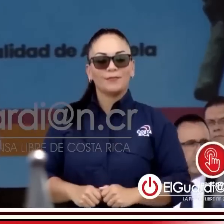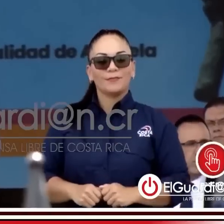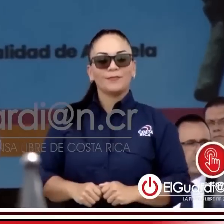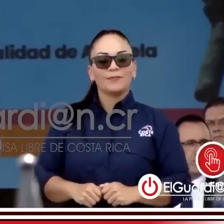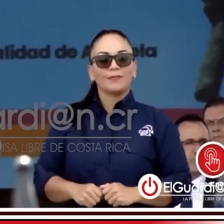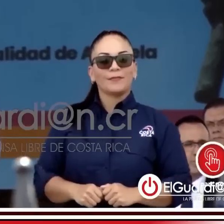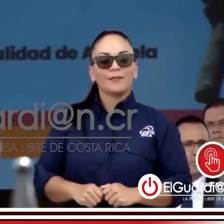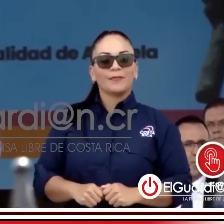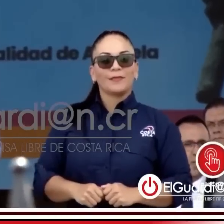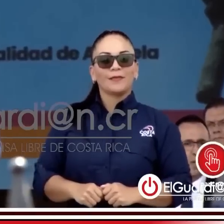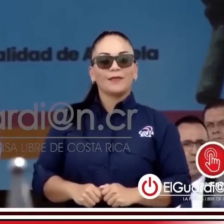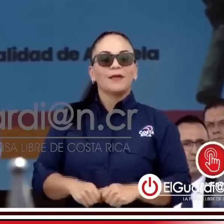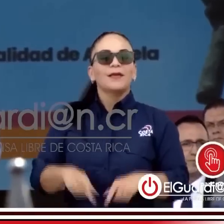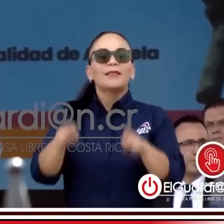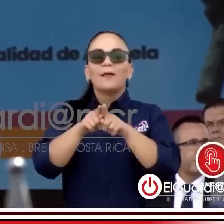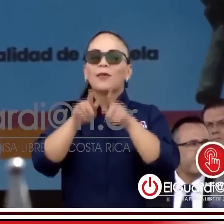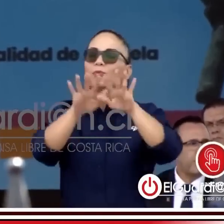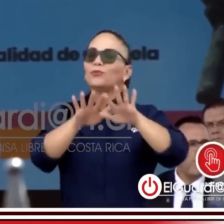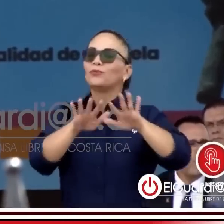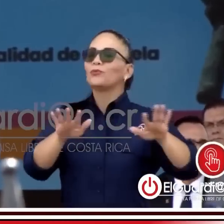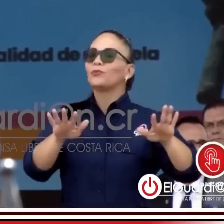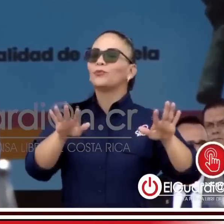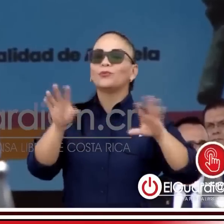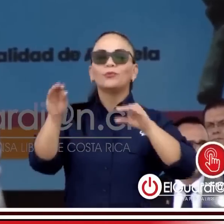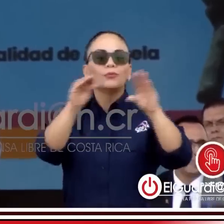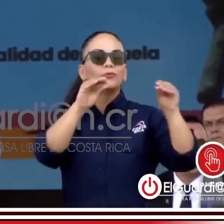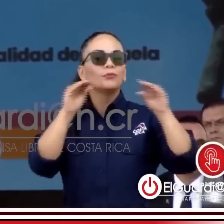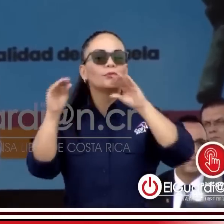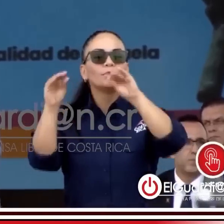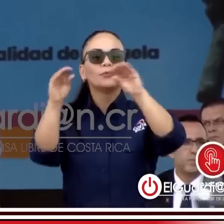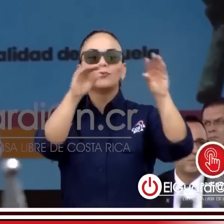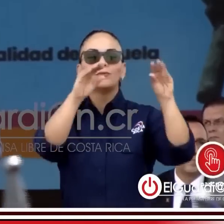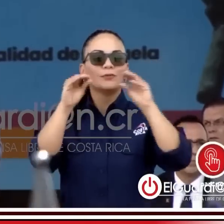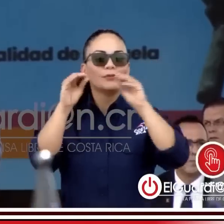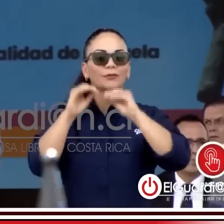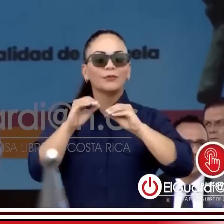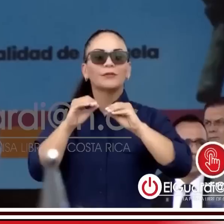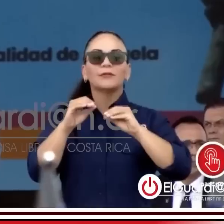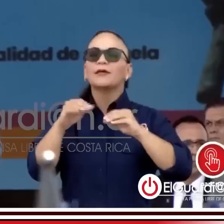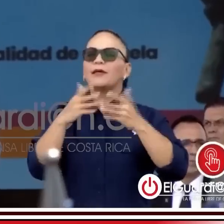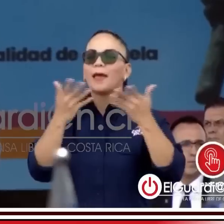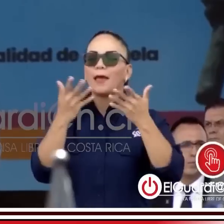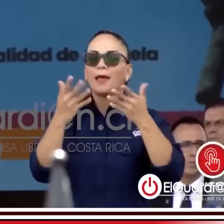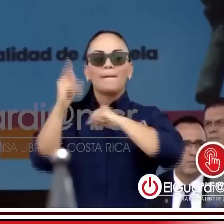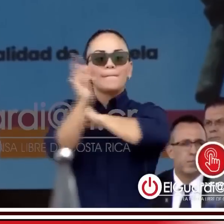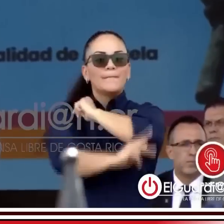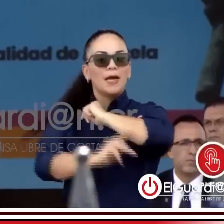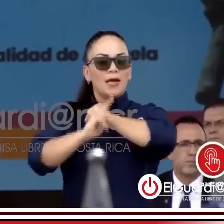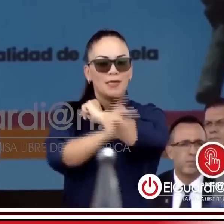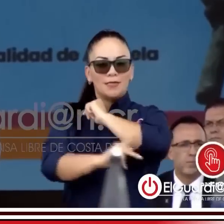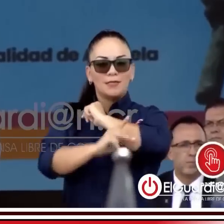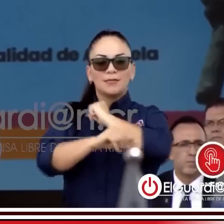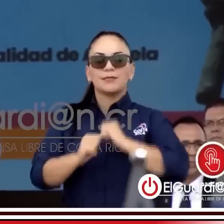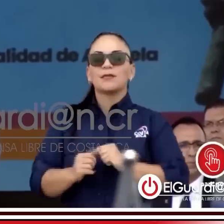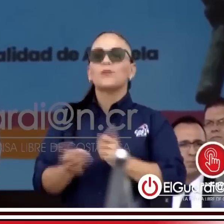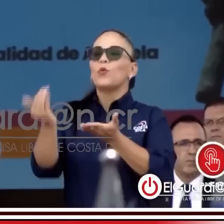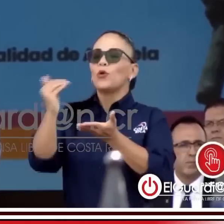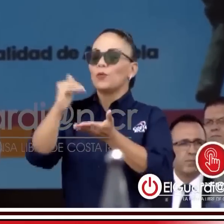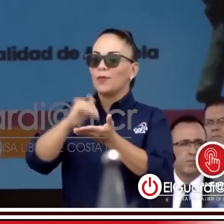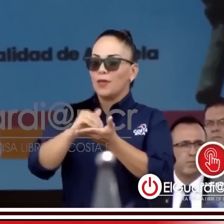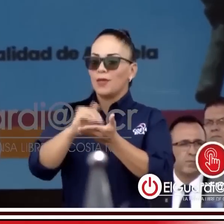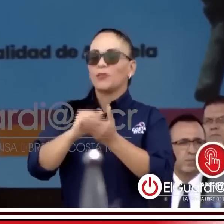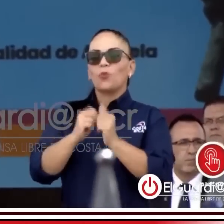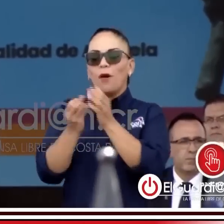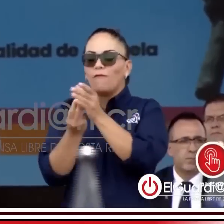sereno murmullo costarricenses de un país que está volviendo